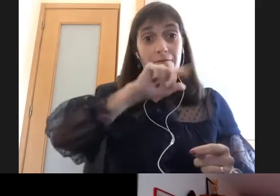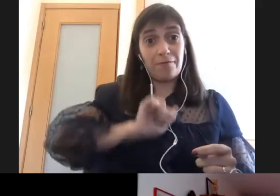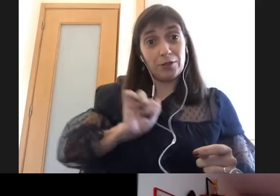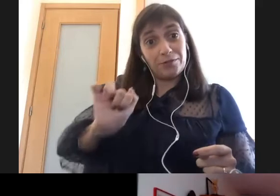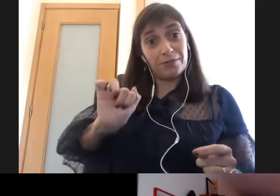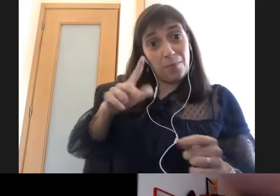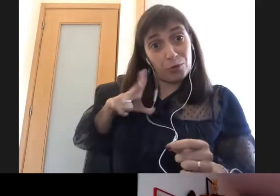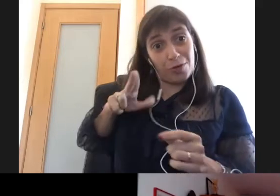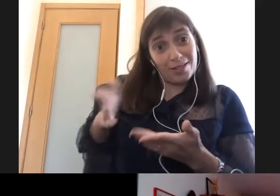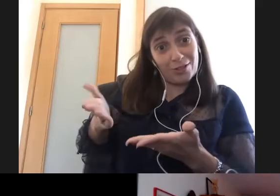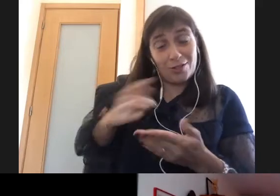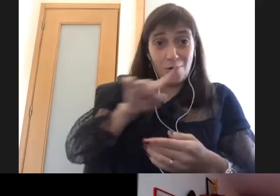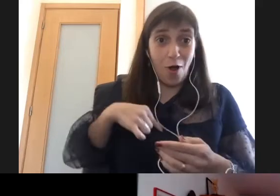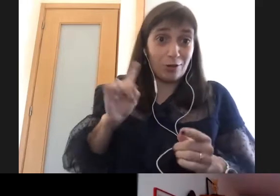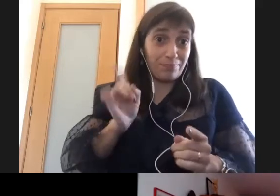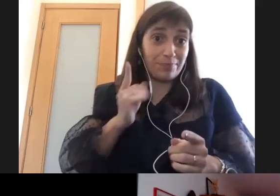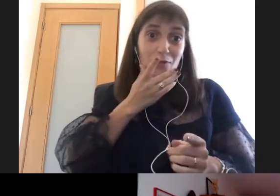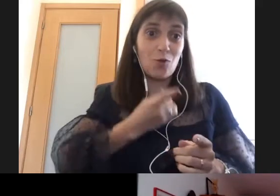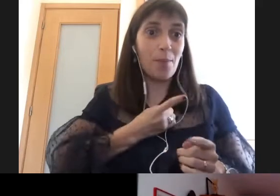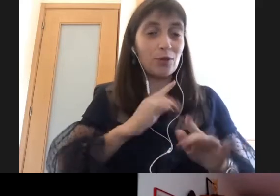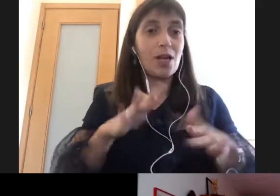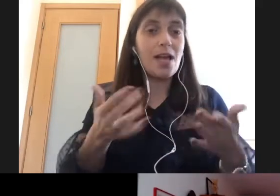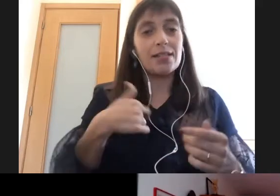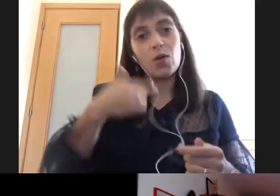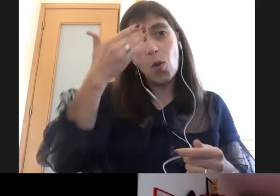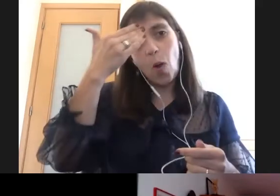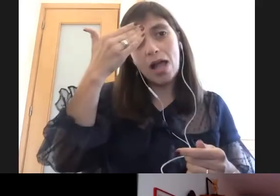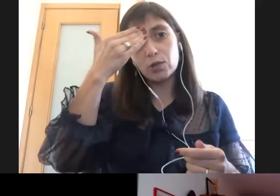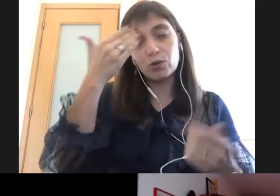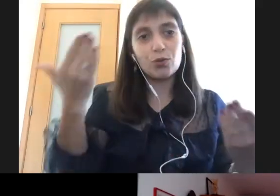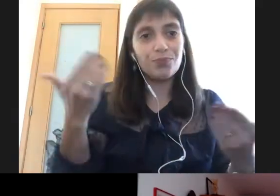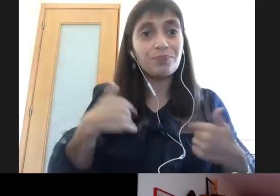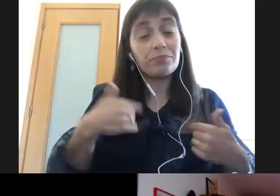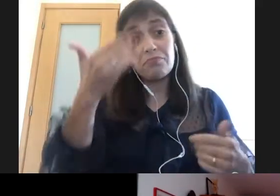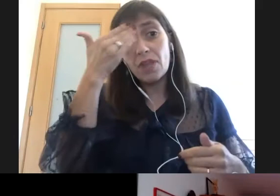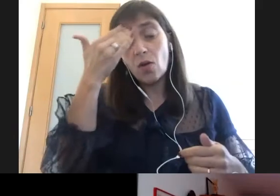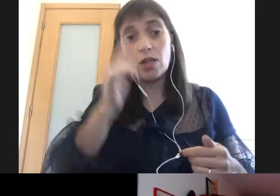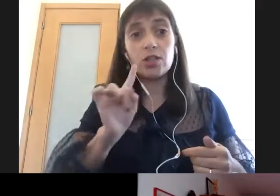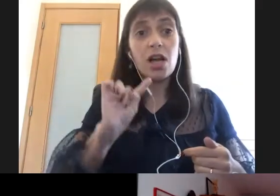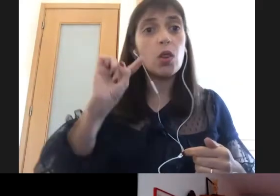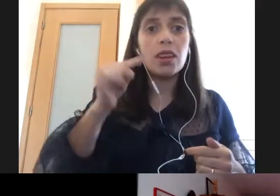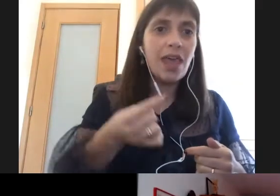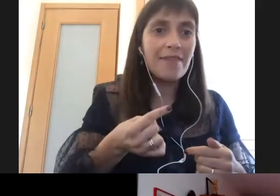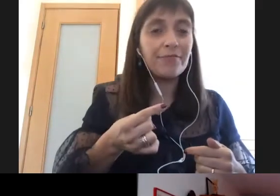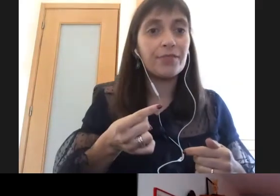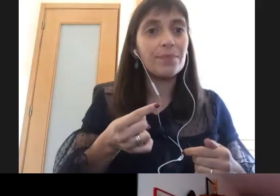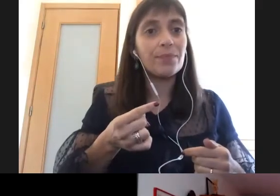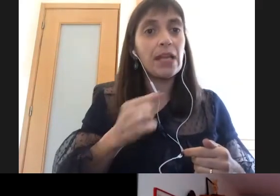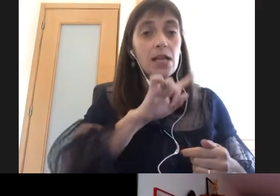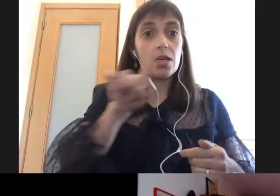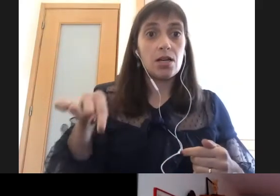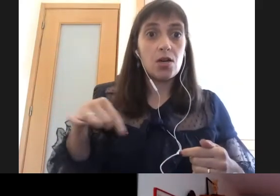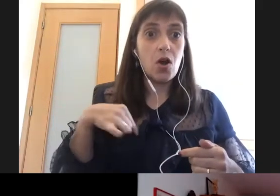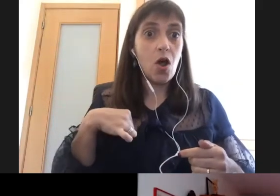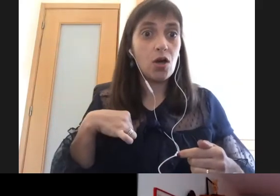acho que acho que não deveríamos surpreender